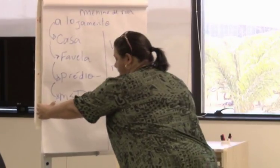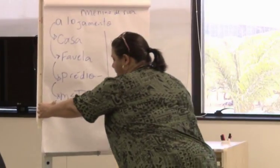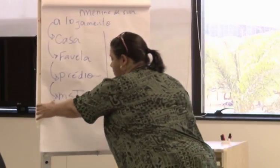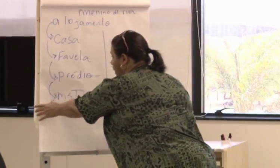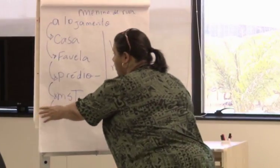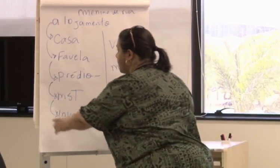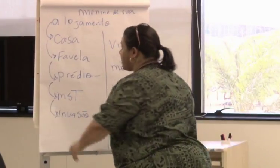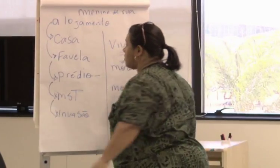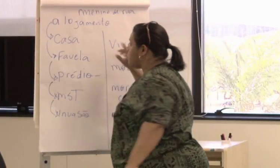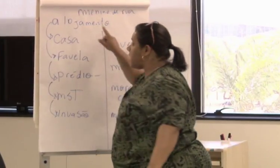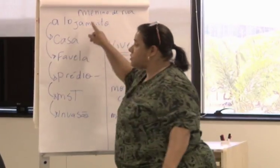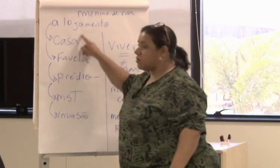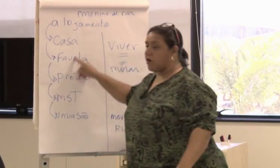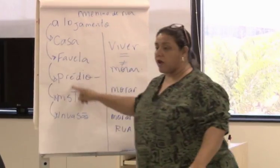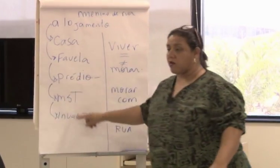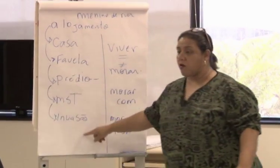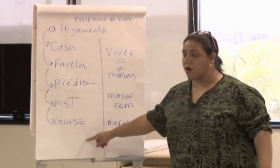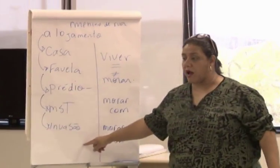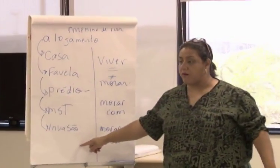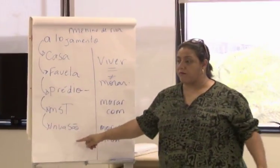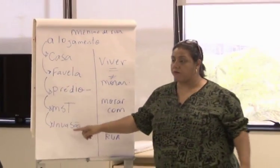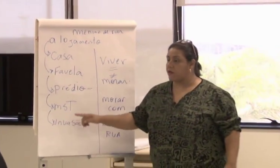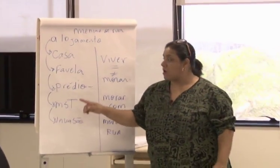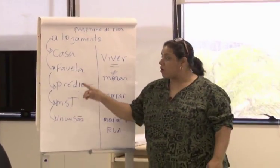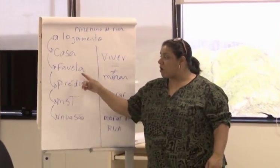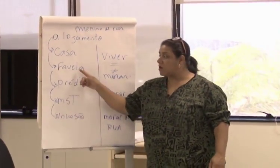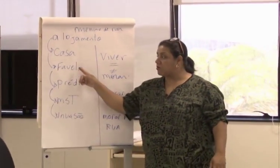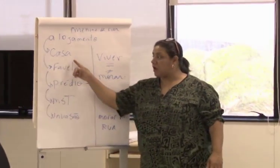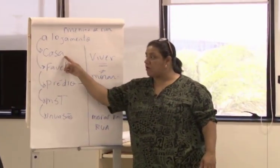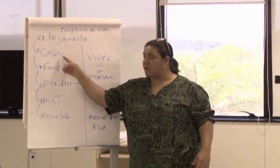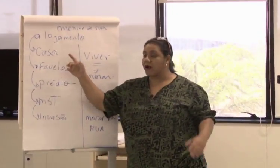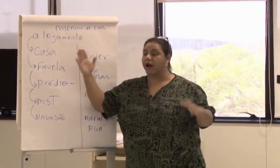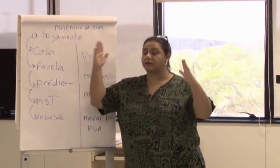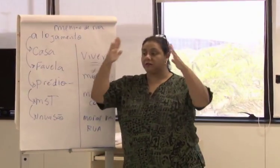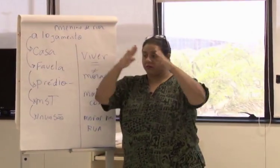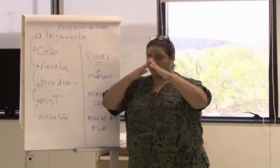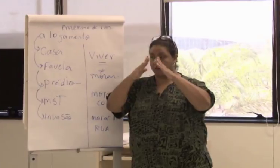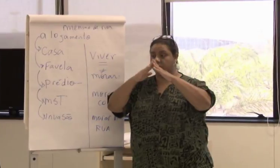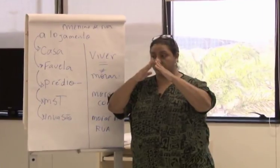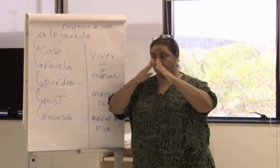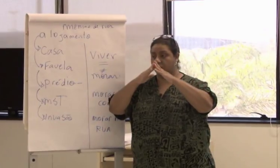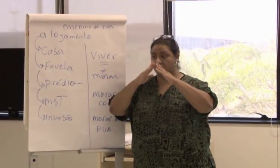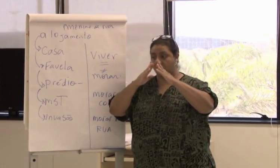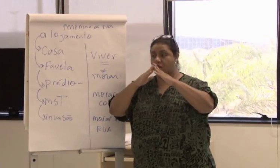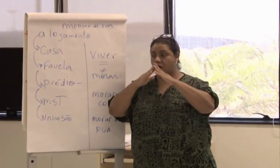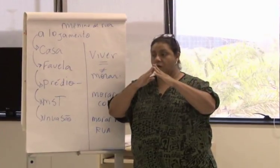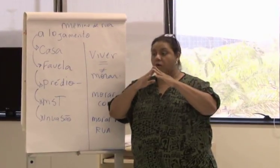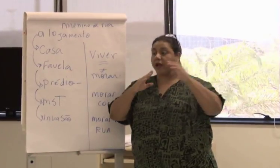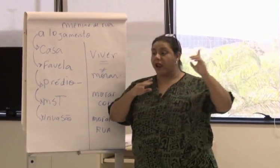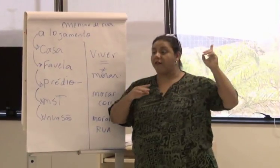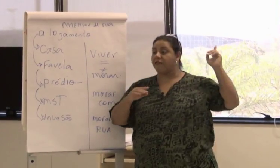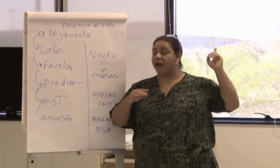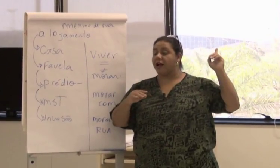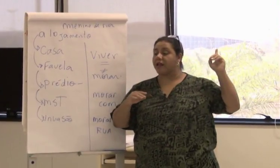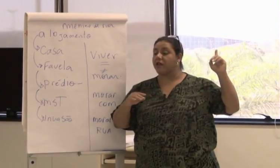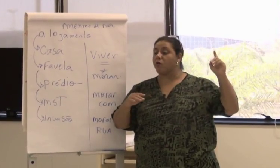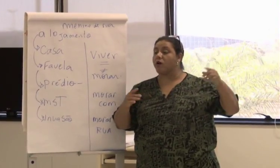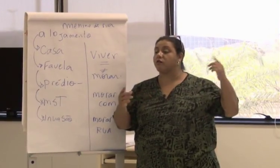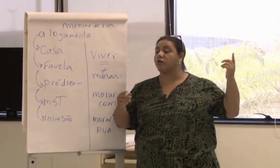Eu tenho que pensar no date o que eu quero colocar. Quando eu tenho uma casa, porque ela vai falar que quando voltou